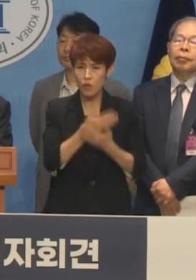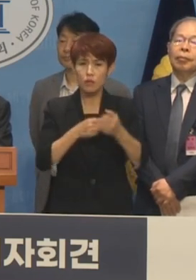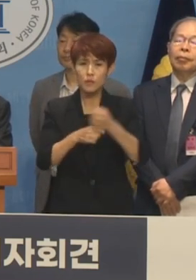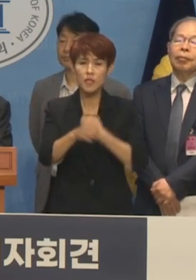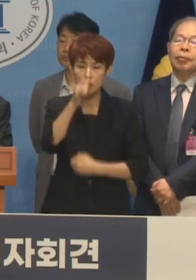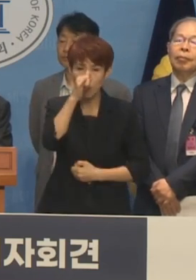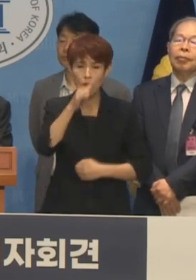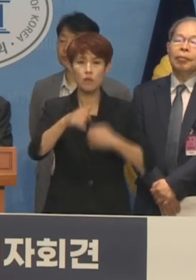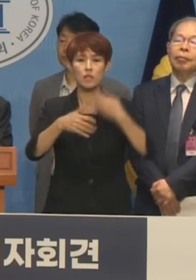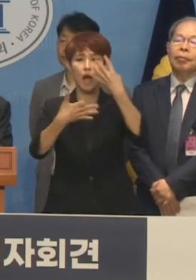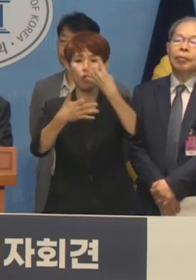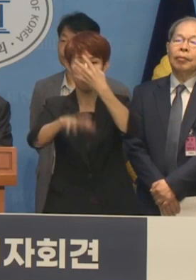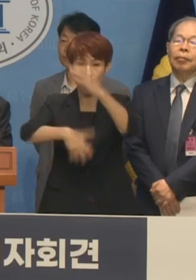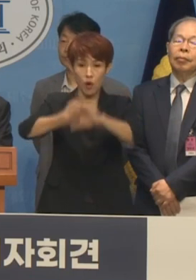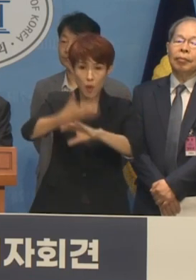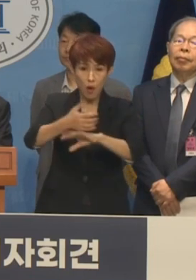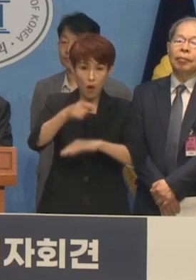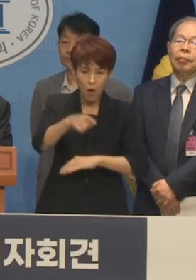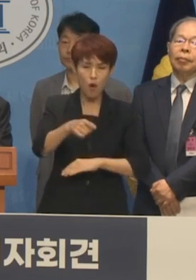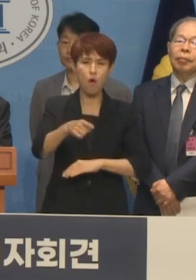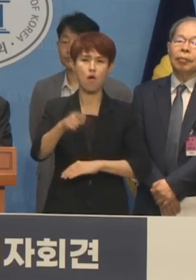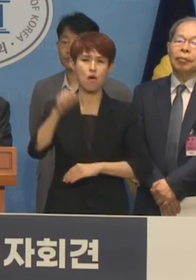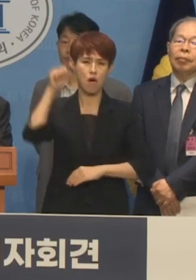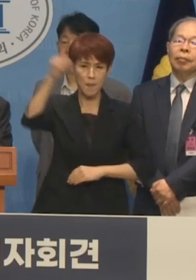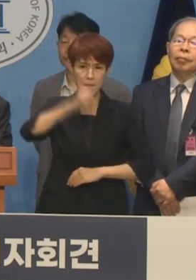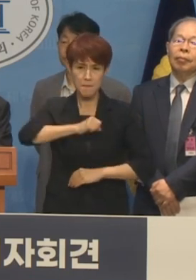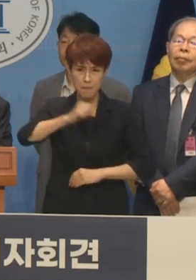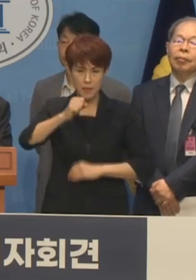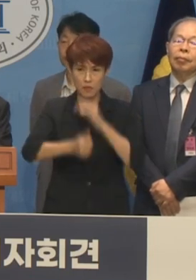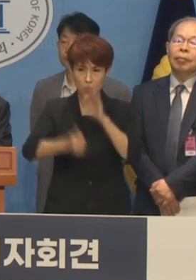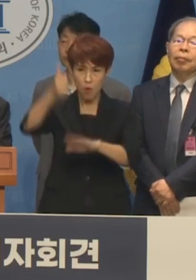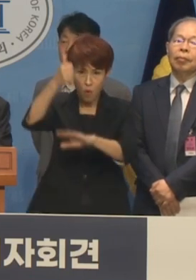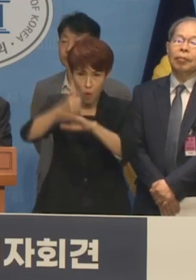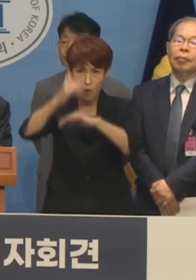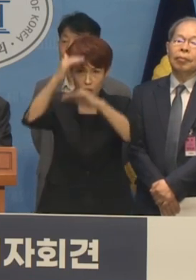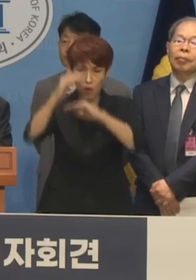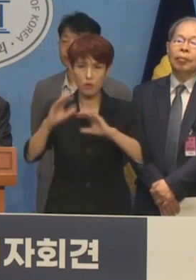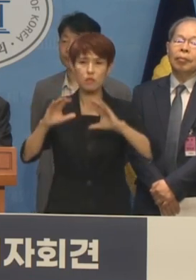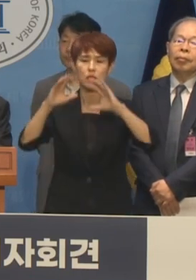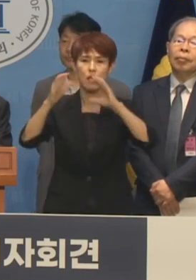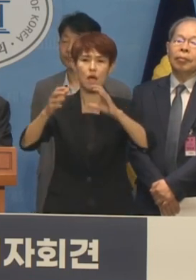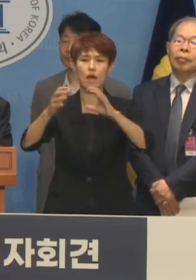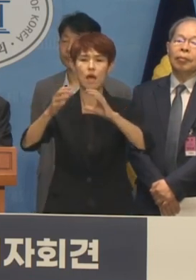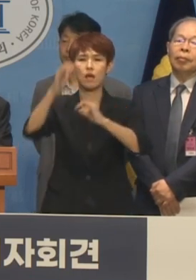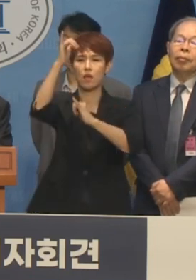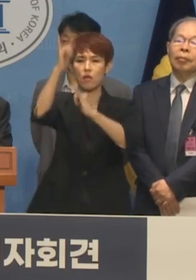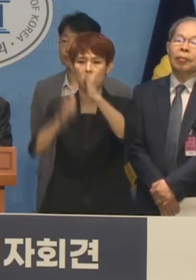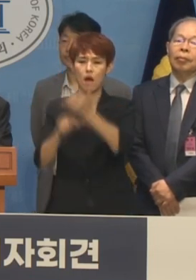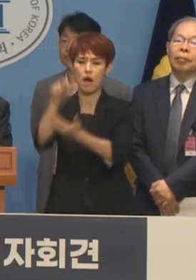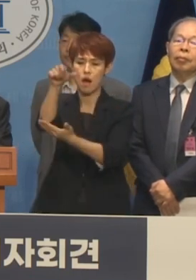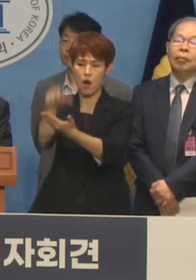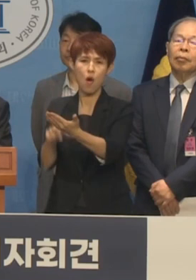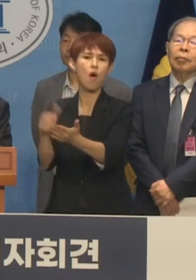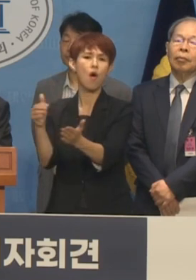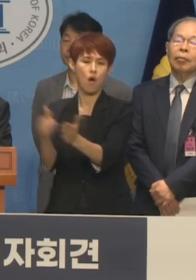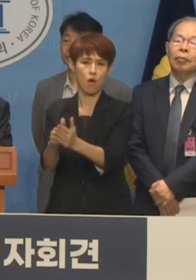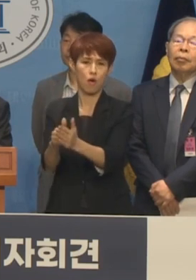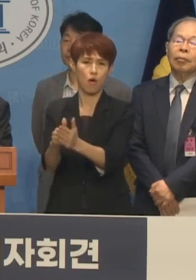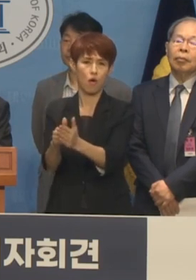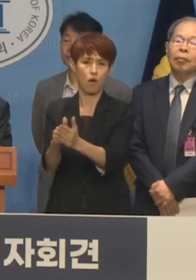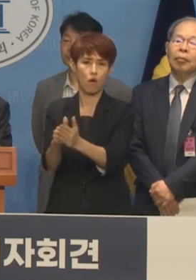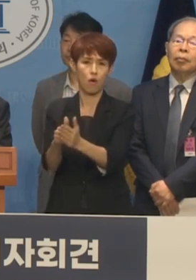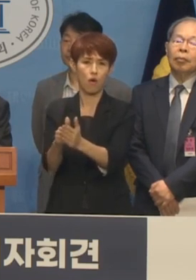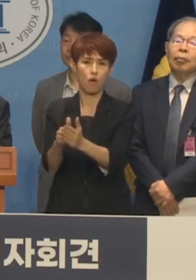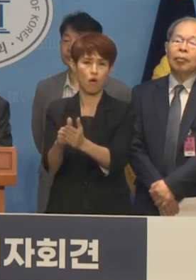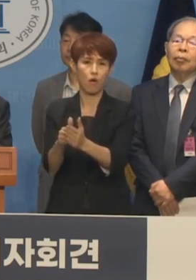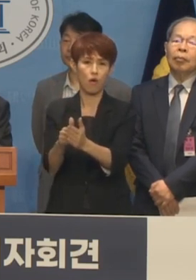기록이 세계 기록유산에 등재됐습니다. 세계 기록유산에 2023년에 4월 혁명에 관한 기록이 등재된